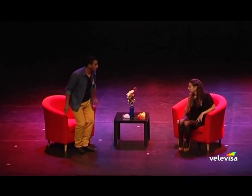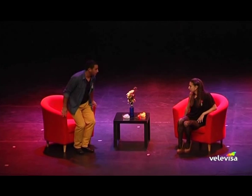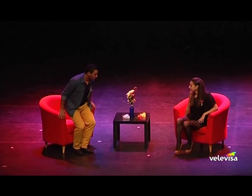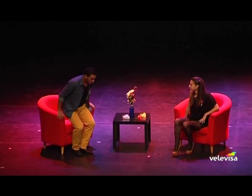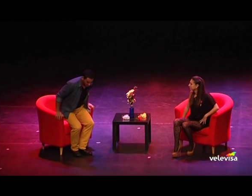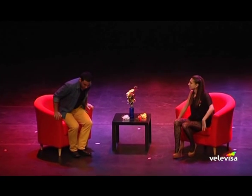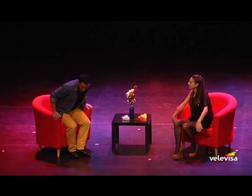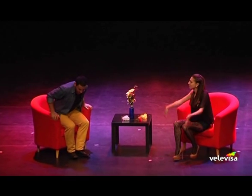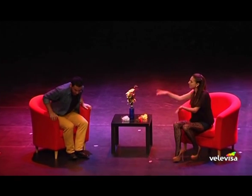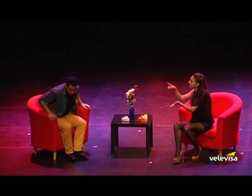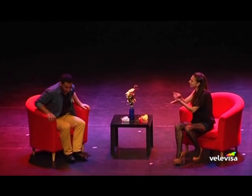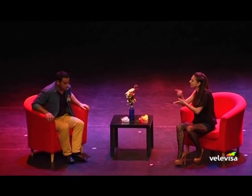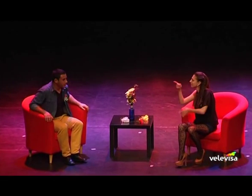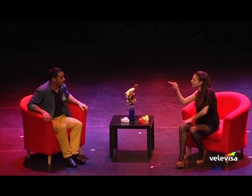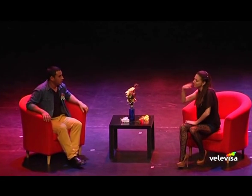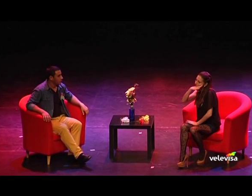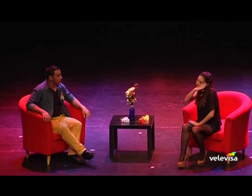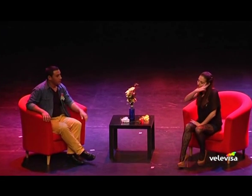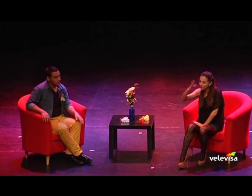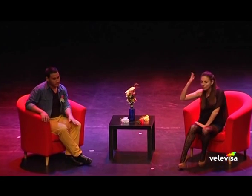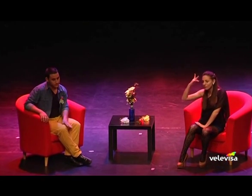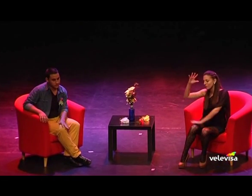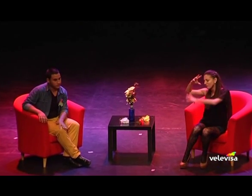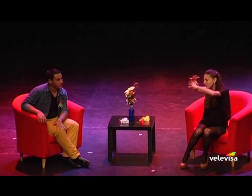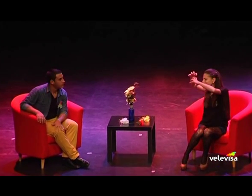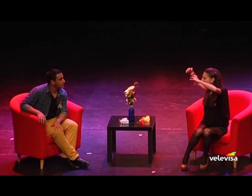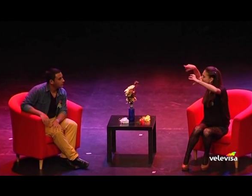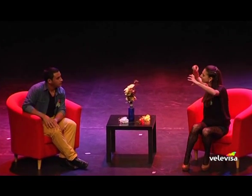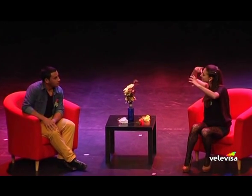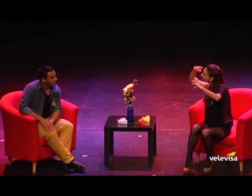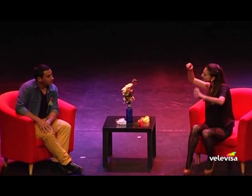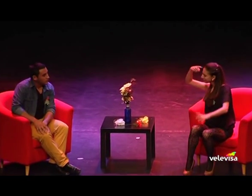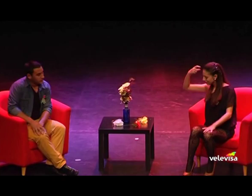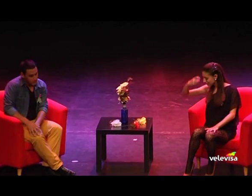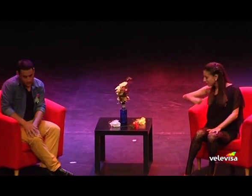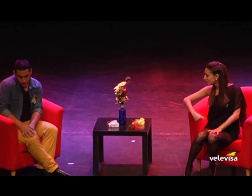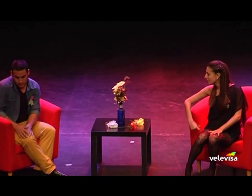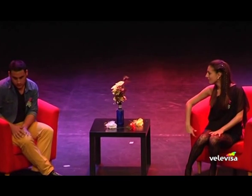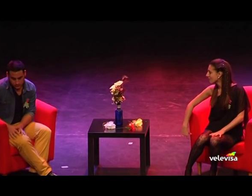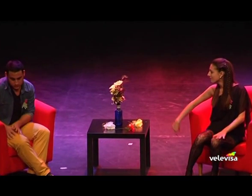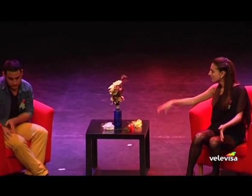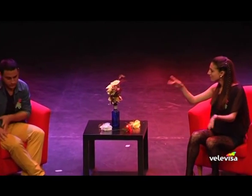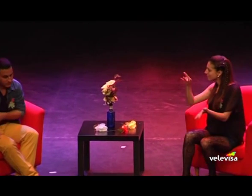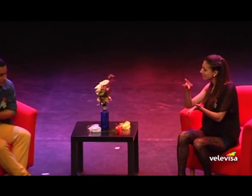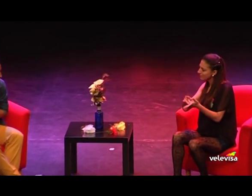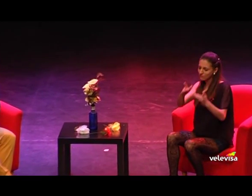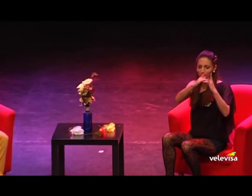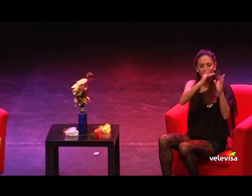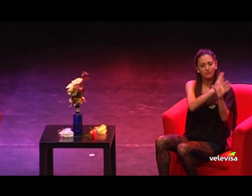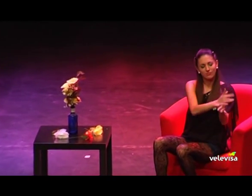Recuérdame Cuando duermes y adivino lo que sueñas Cuando lejos de